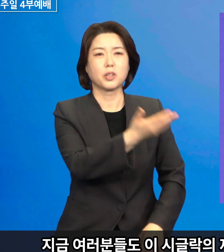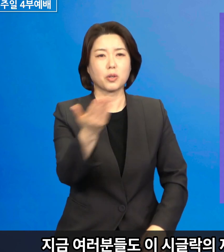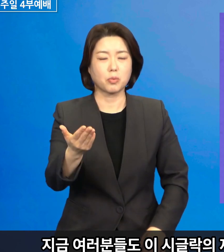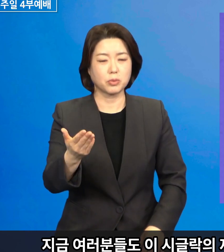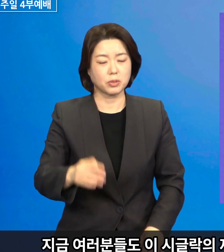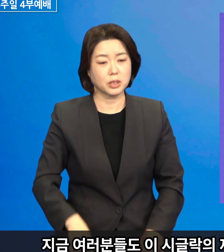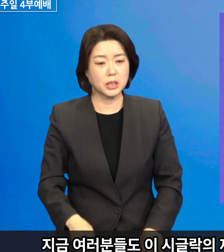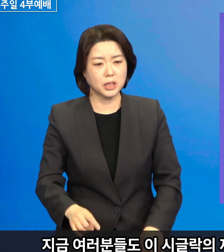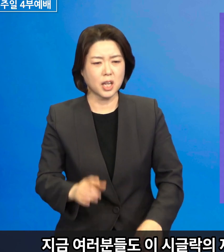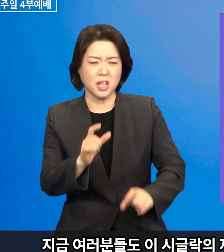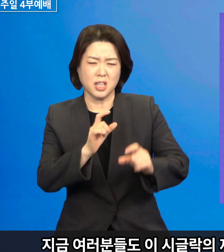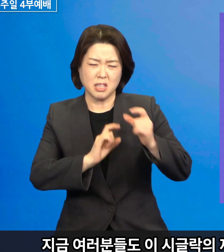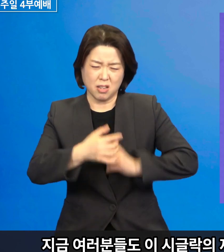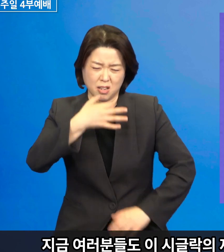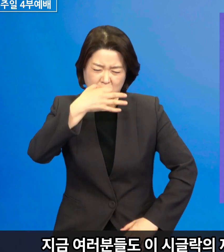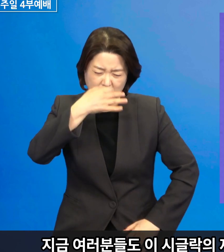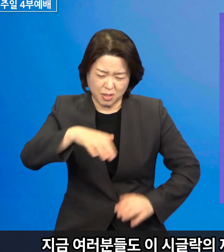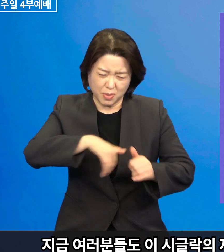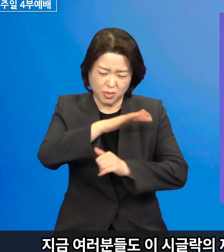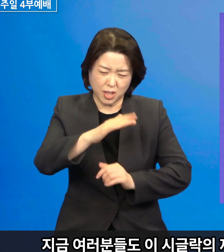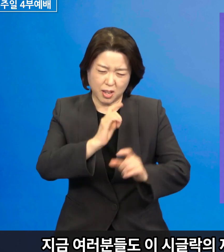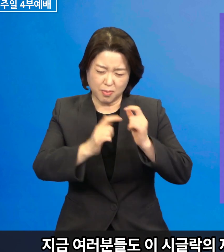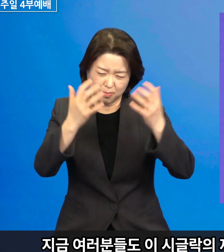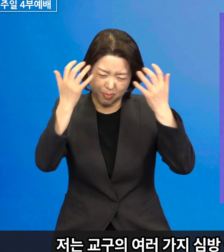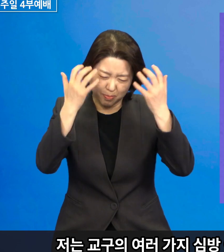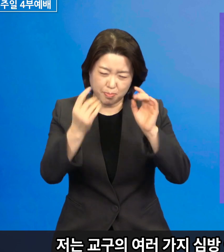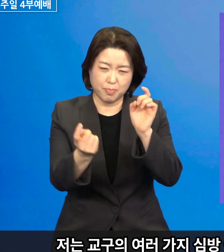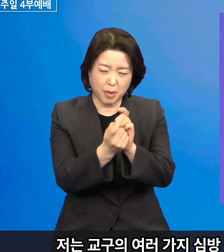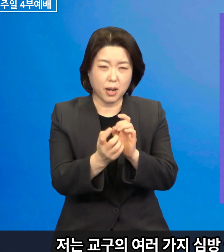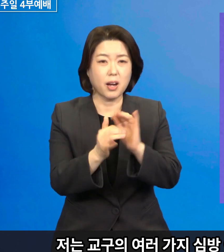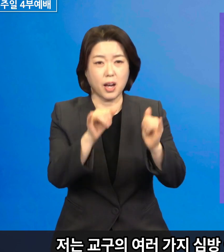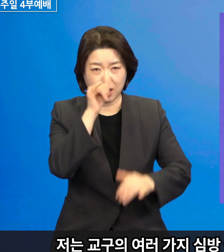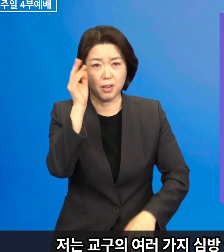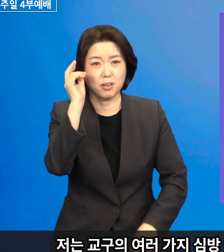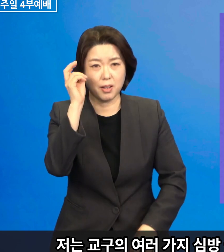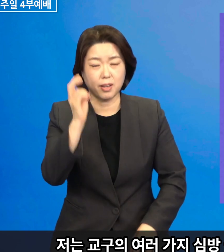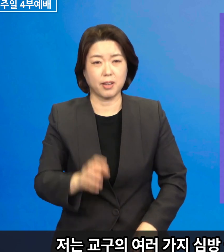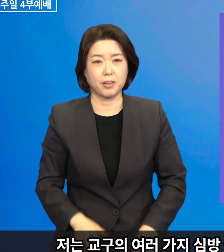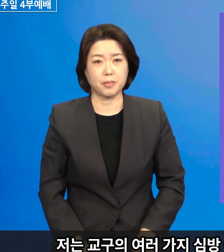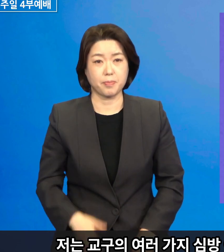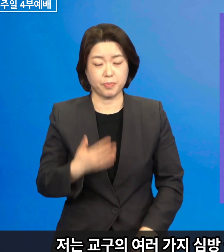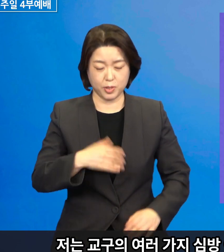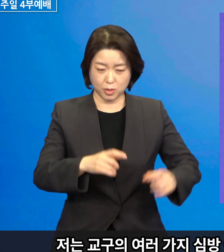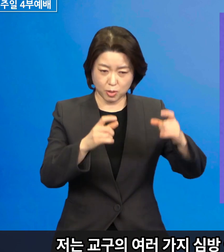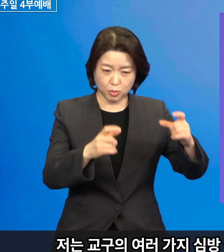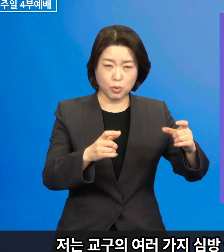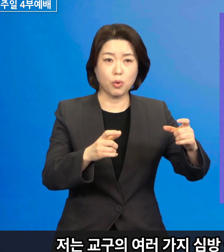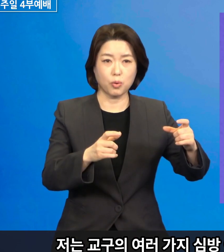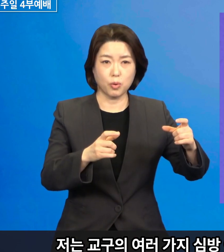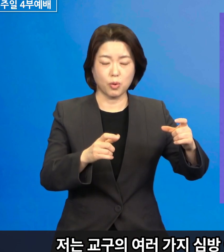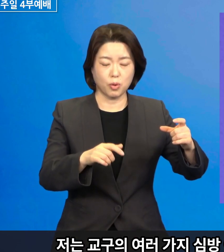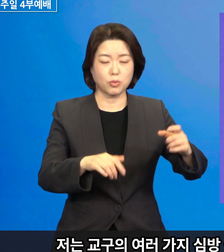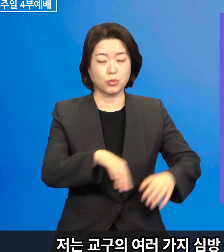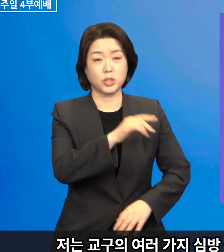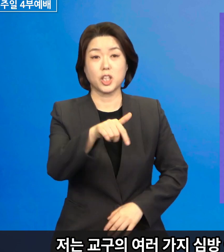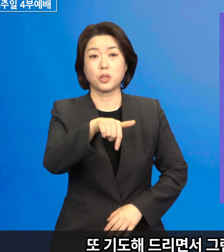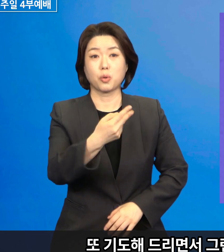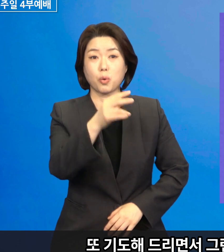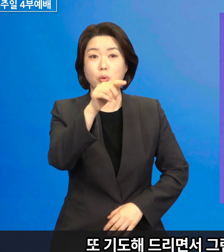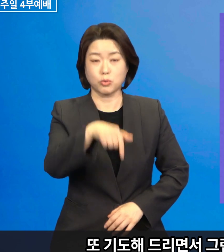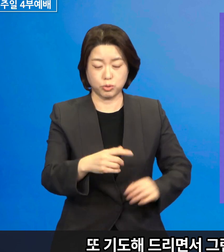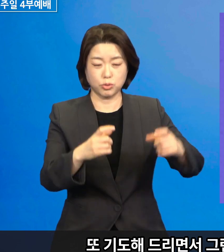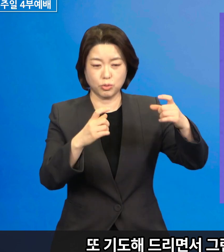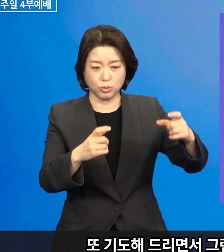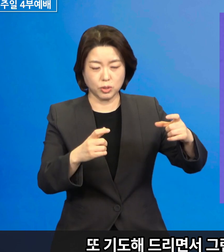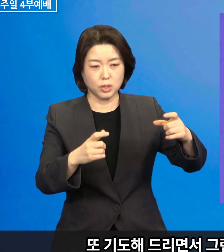시글락의 재앙을 당하신 분들이 계실 거예요. 저는 교구의 여러 가지 신방 이야기, 보고상 또 만나면서 또